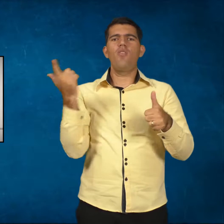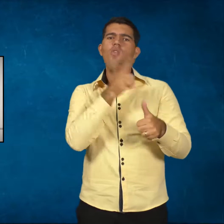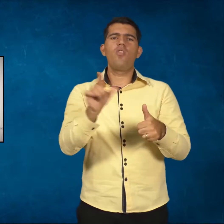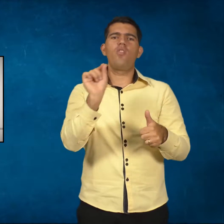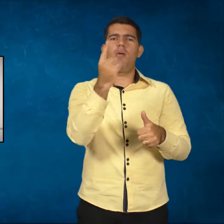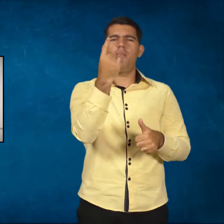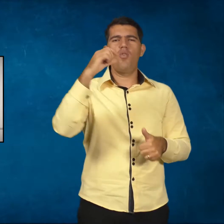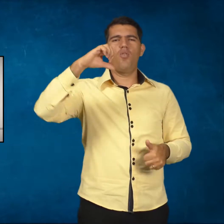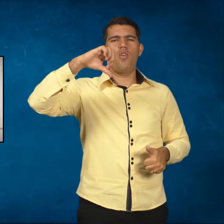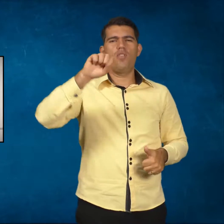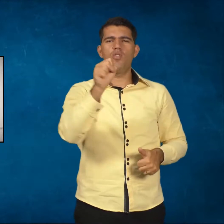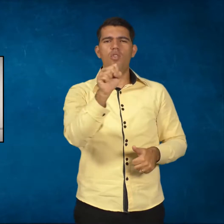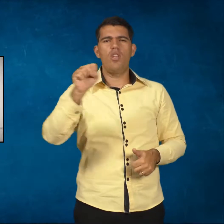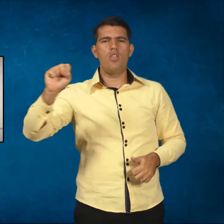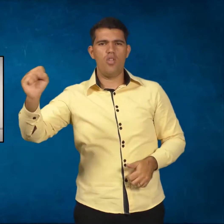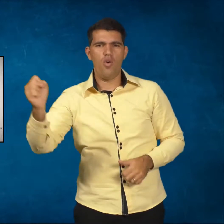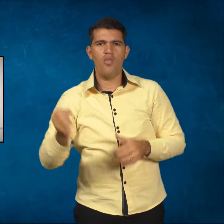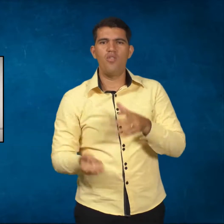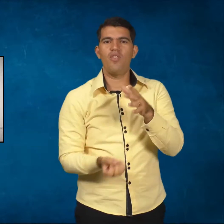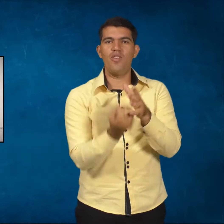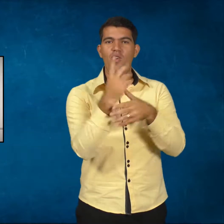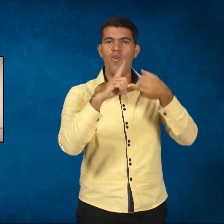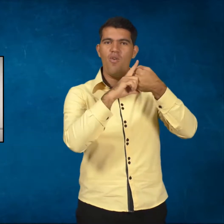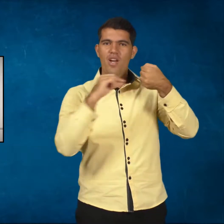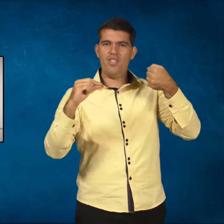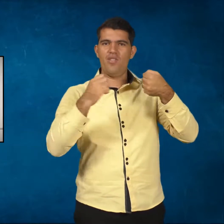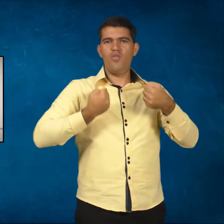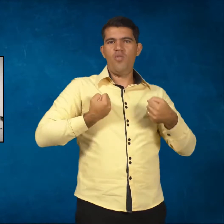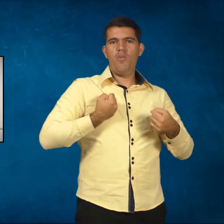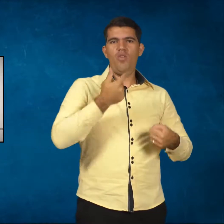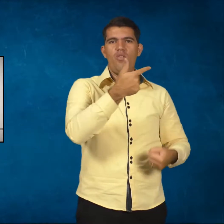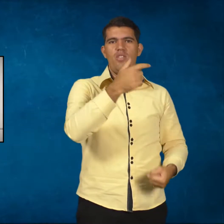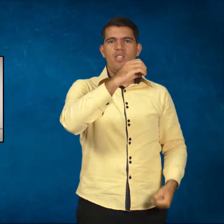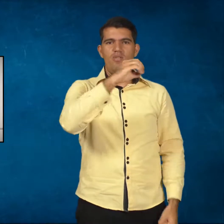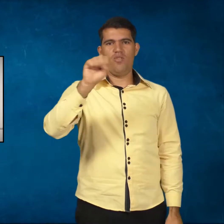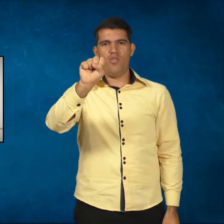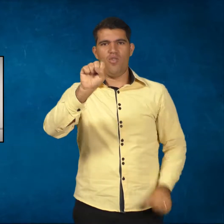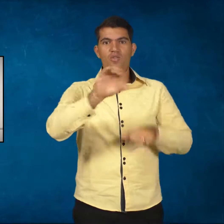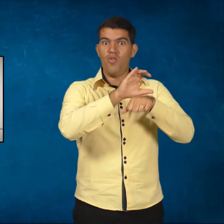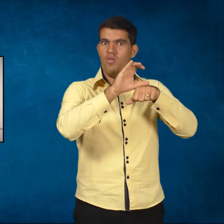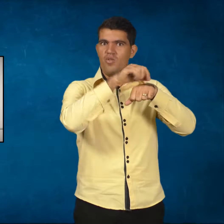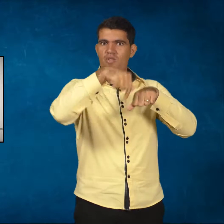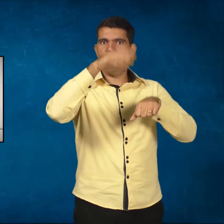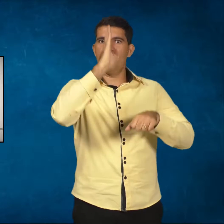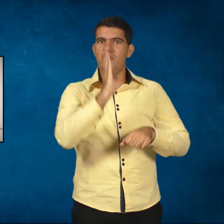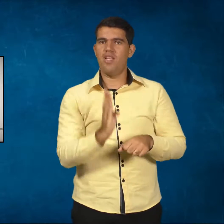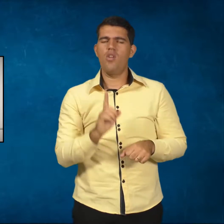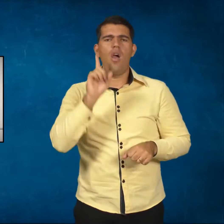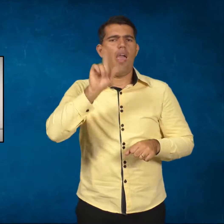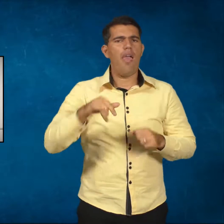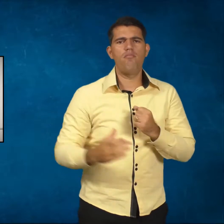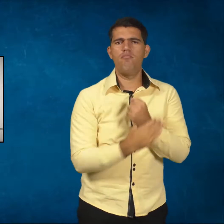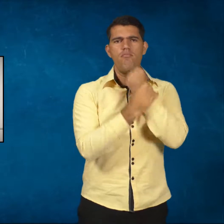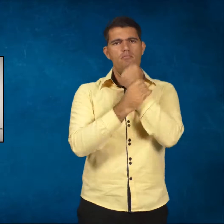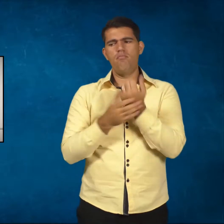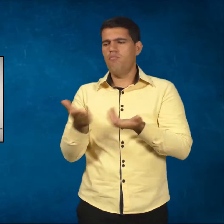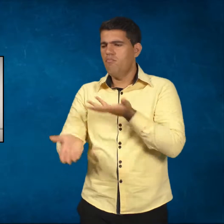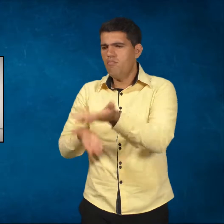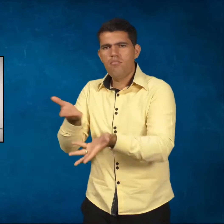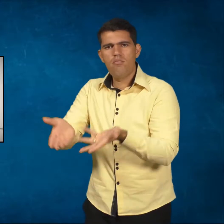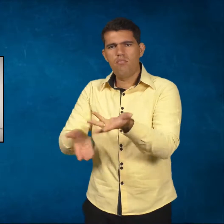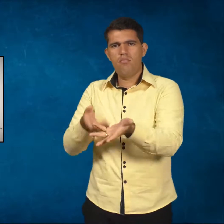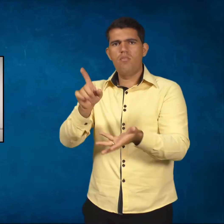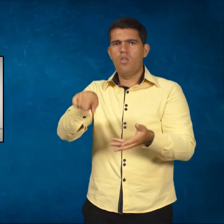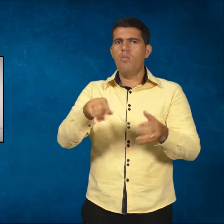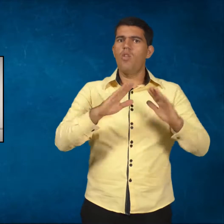em 1988, com o artigo 208 da Constituição Brasileira, que garante o atendimento,